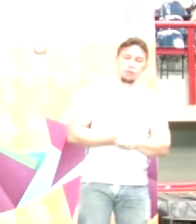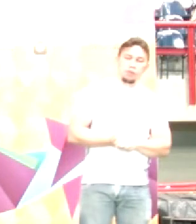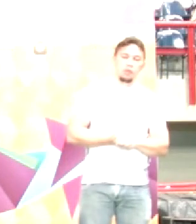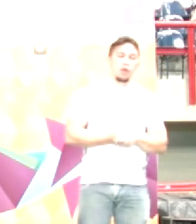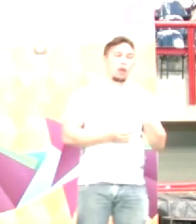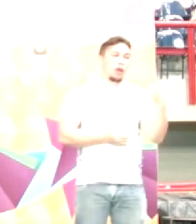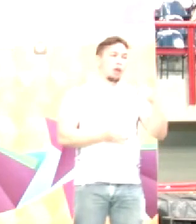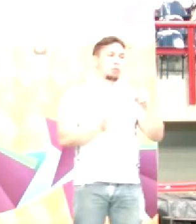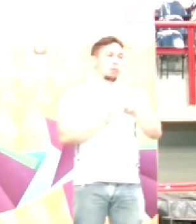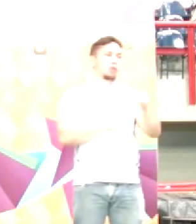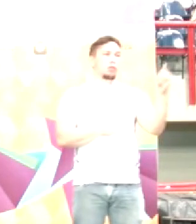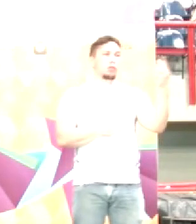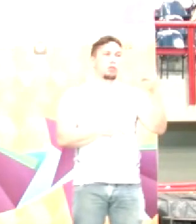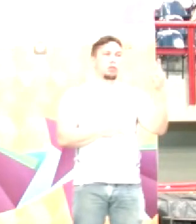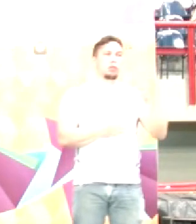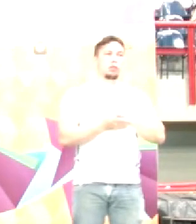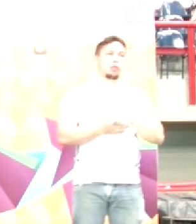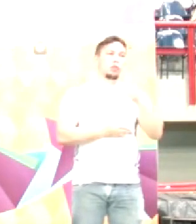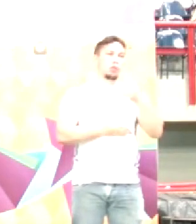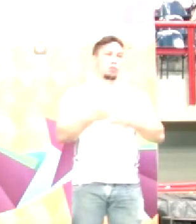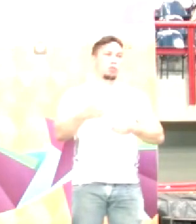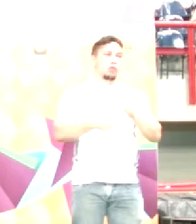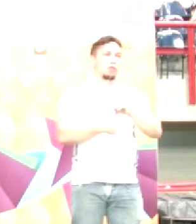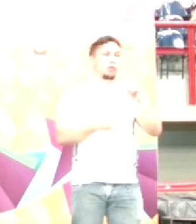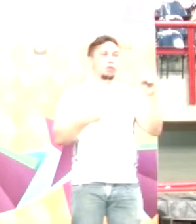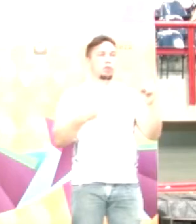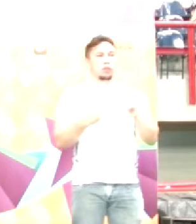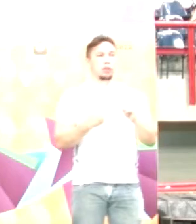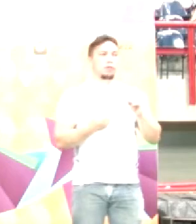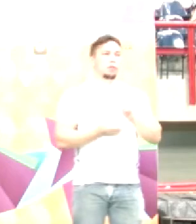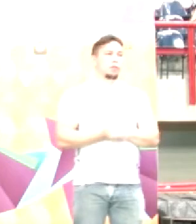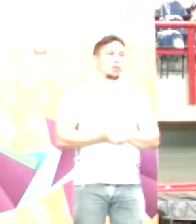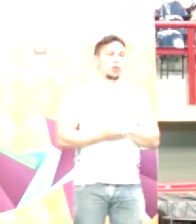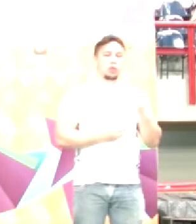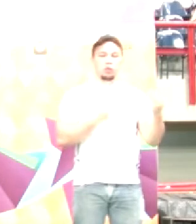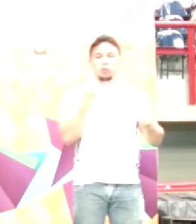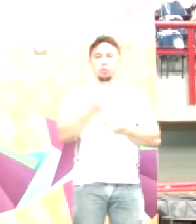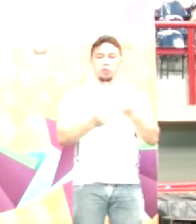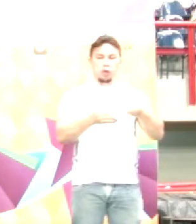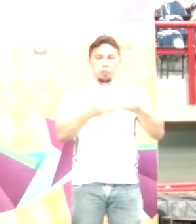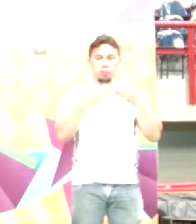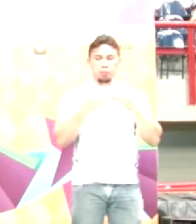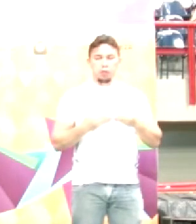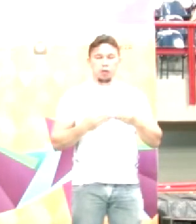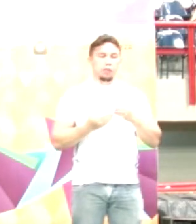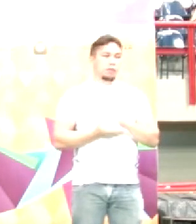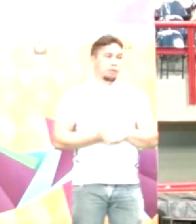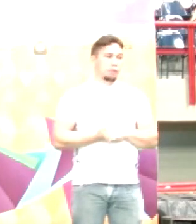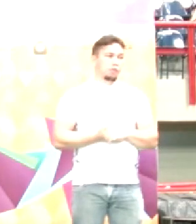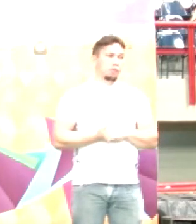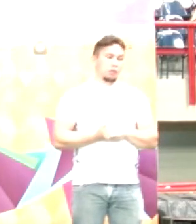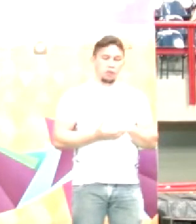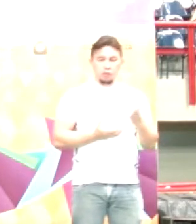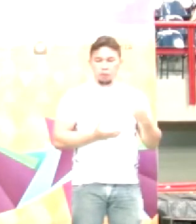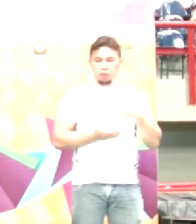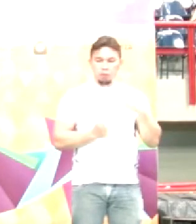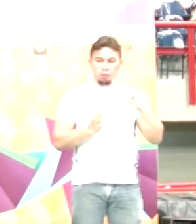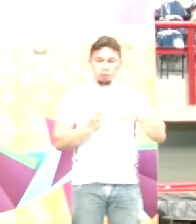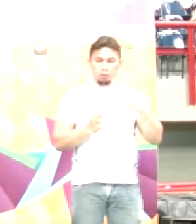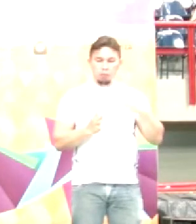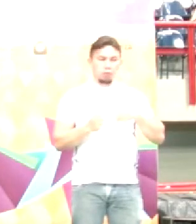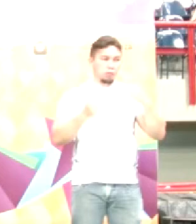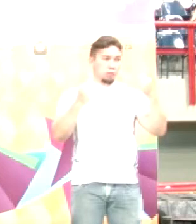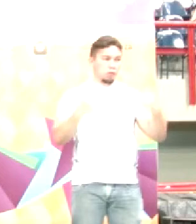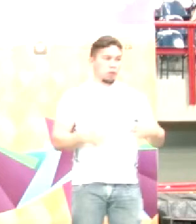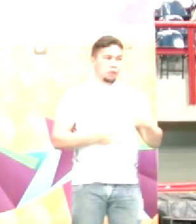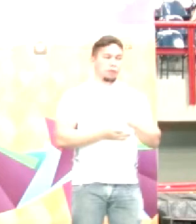caiu essa terceira questão? Na prova do Enem, essa questão. O que é que o enunciado diz? Vamos acompanhar comigo. O enunciado